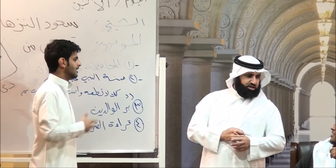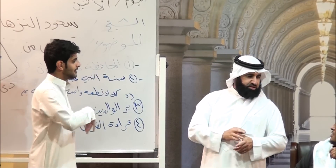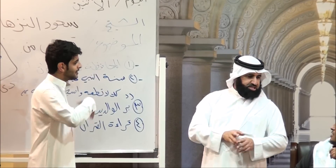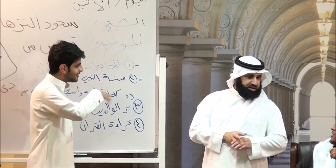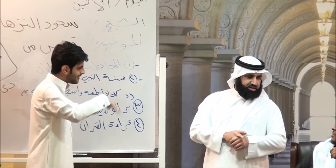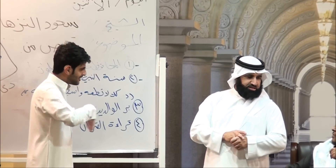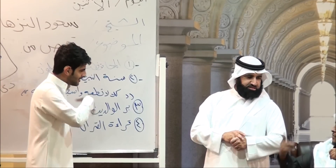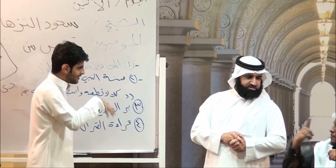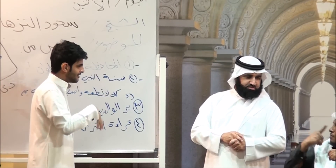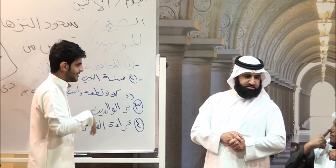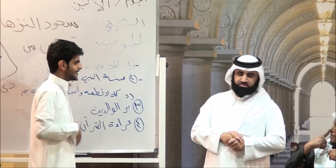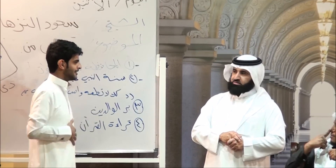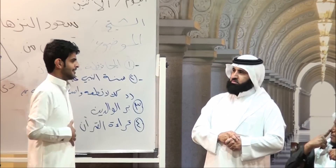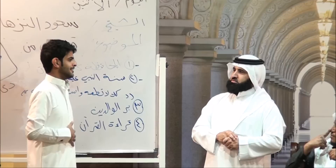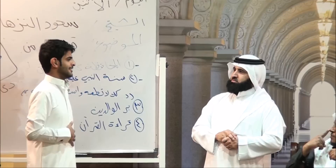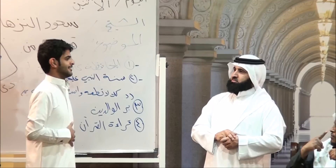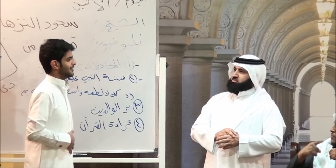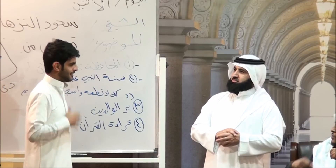تجينا بالاستراحة.